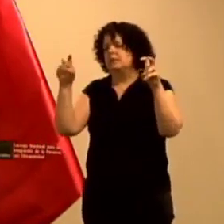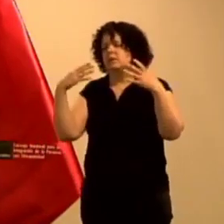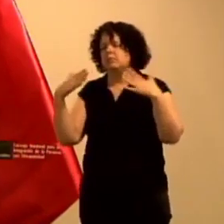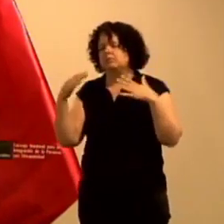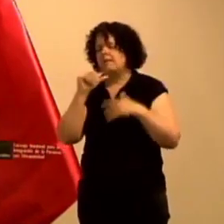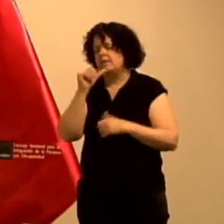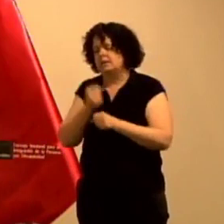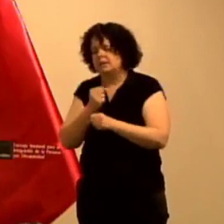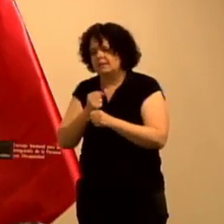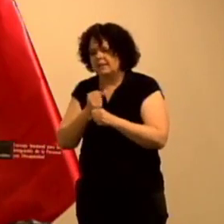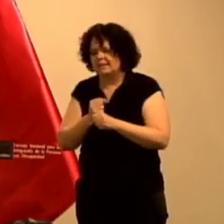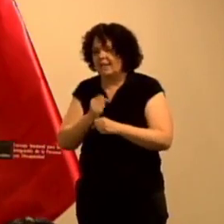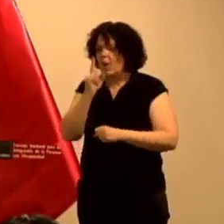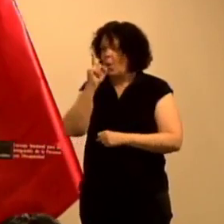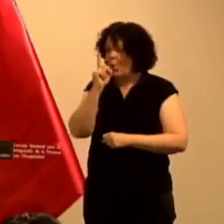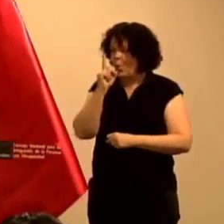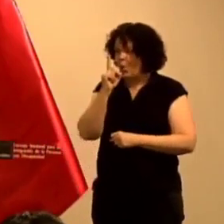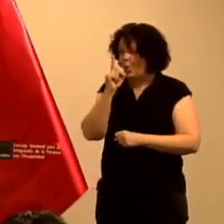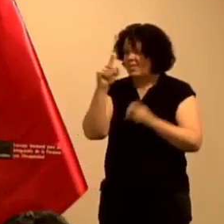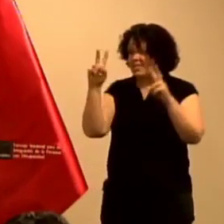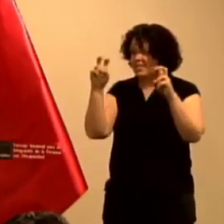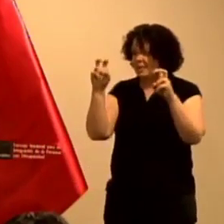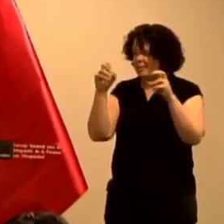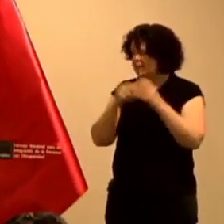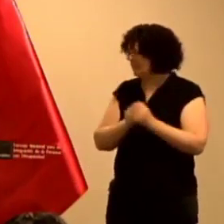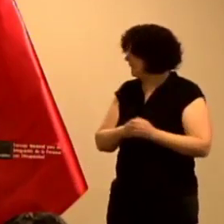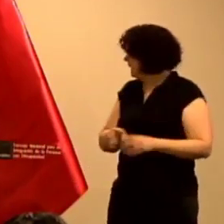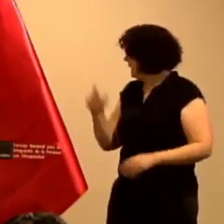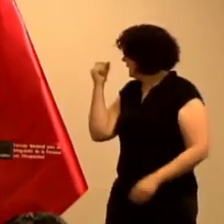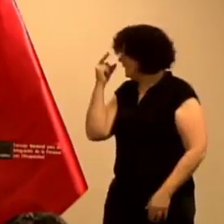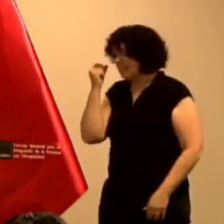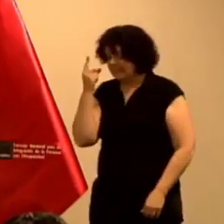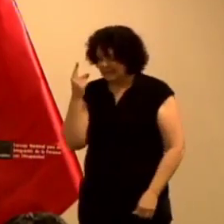¿no? Y uno de ellos es justamente entender,